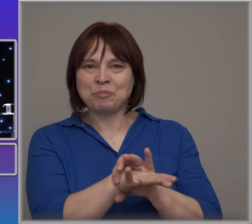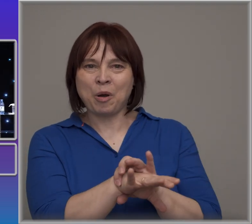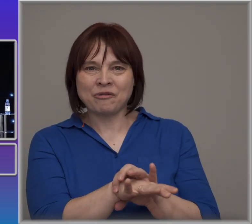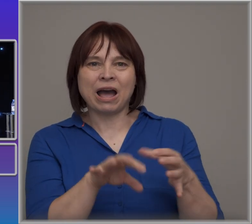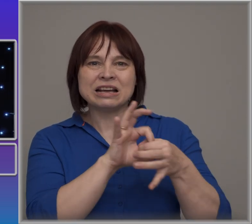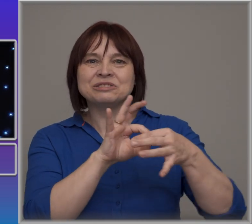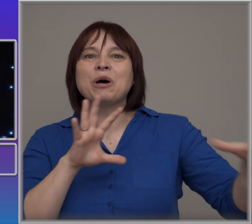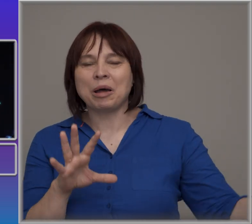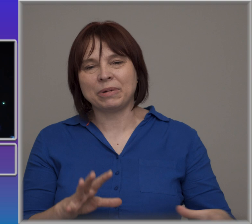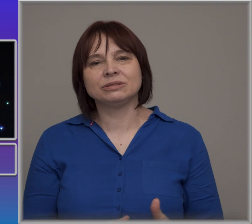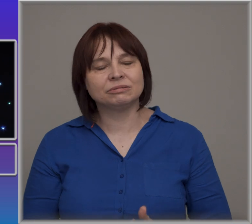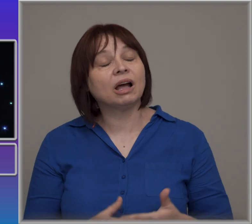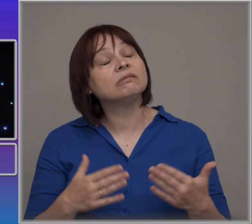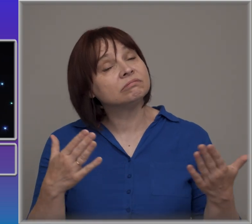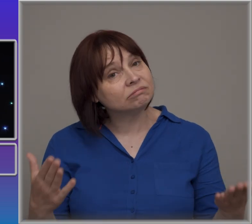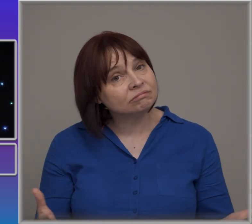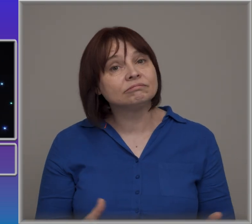мир только в 20 веке.